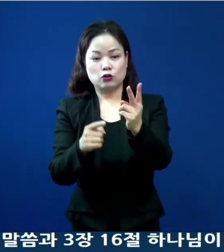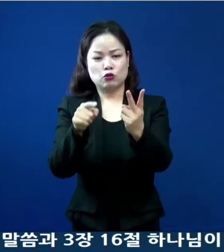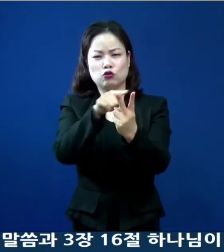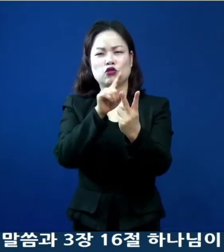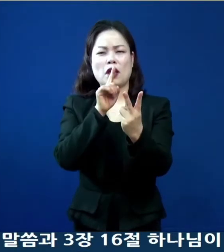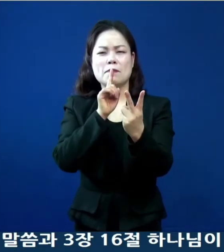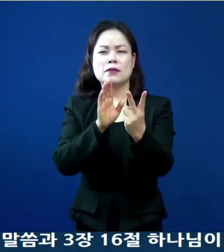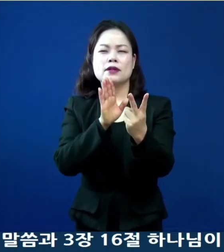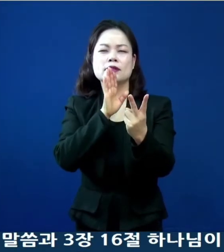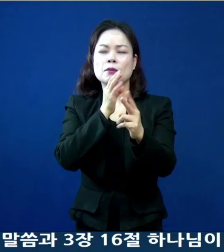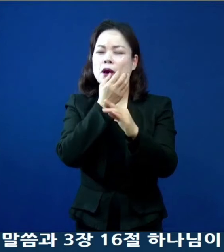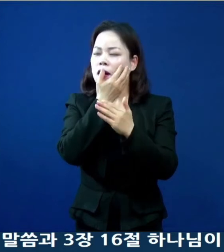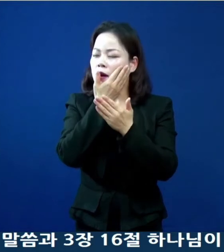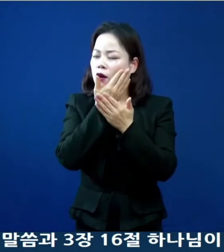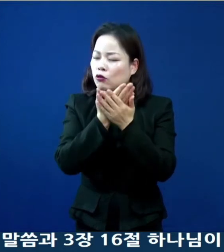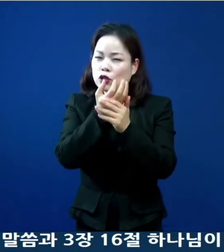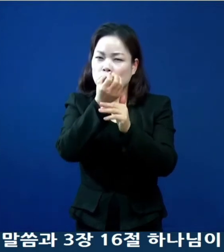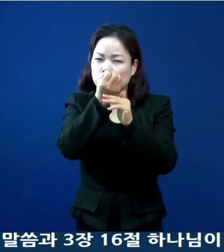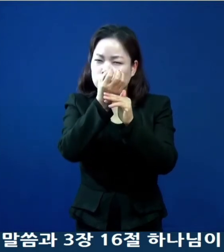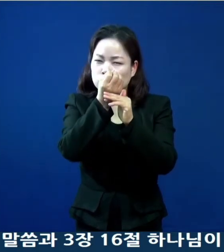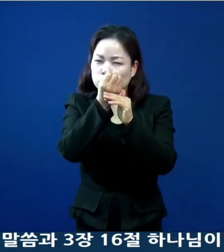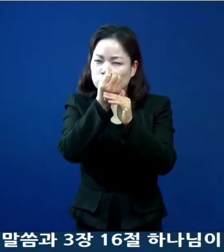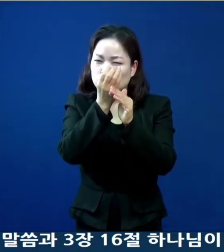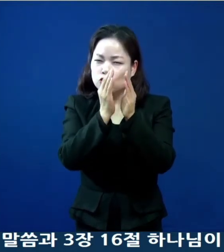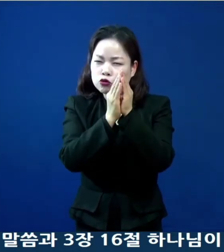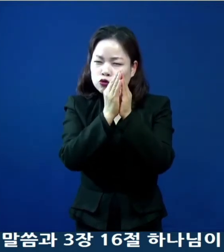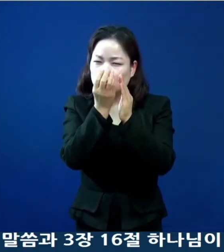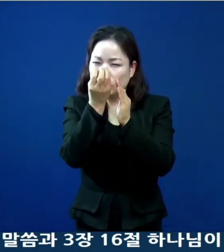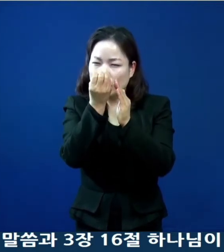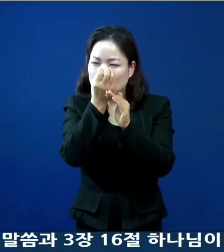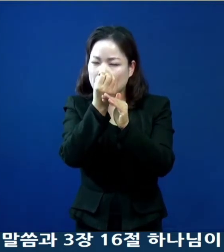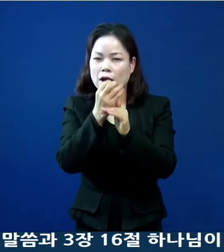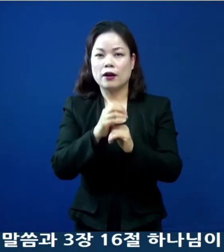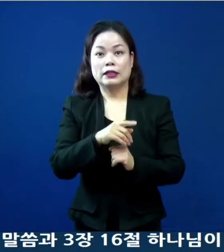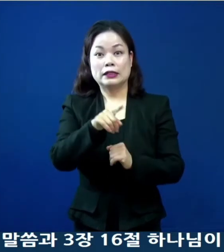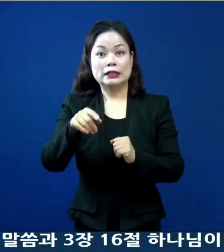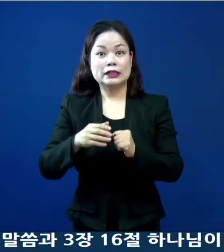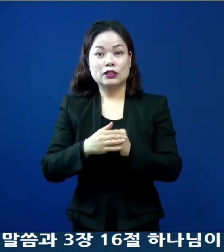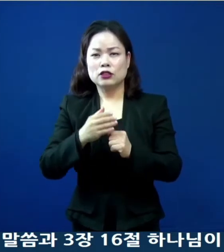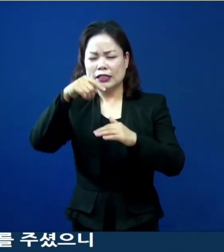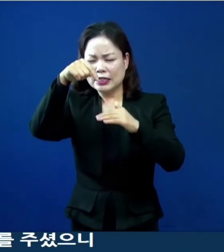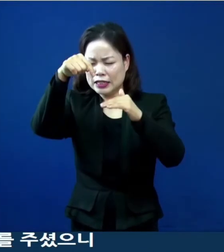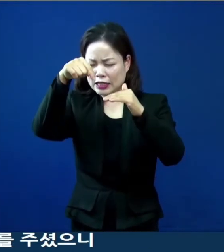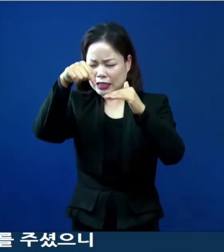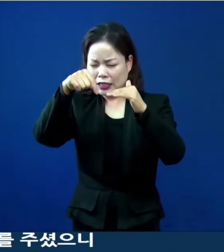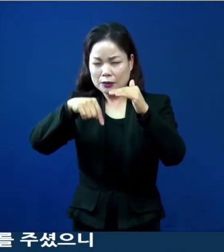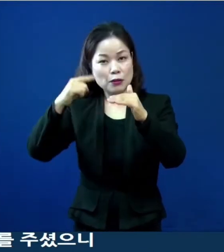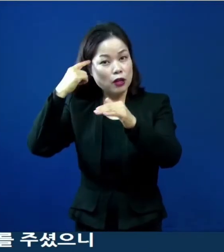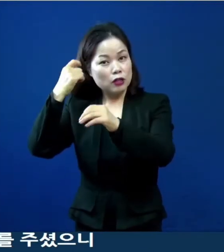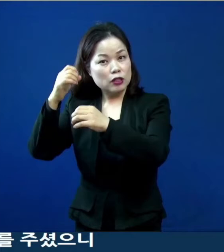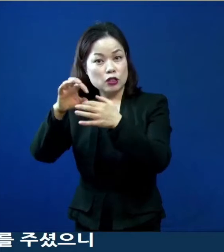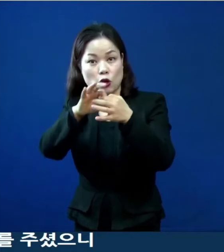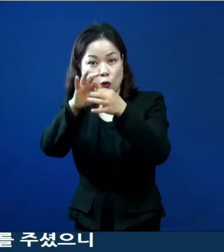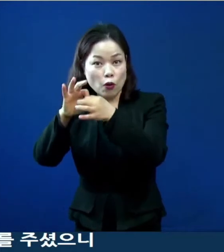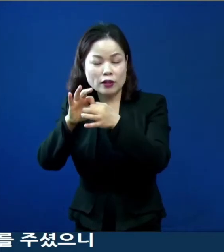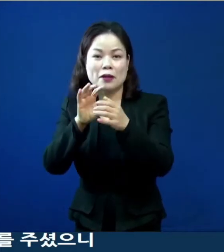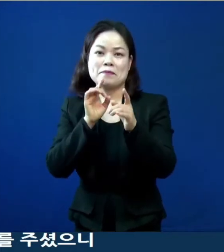말씀이 진주 중에 진주가 아닌가. 이 두 가지 말씀은 사실은 깊게 연관되어져